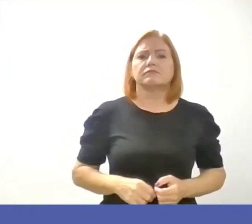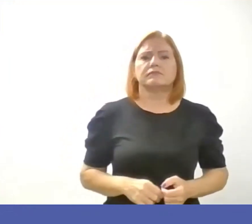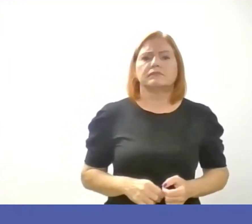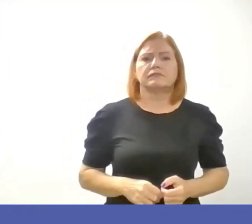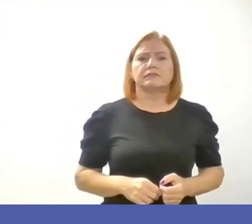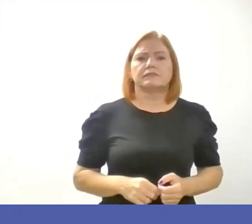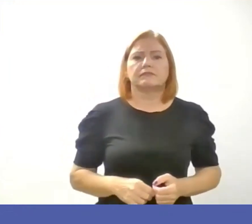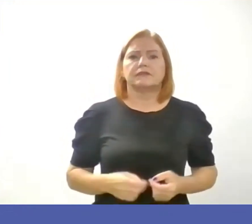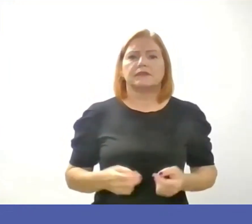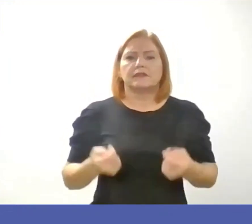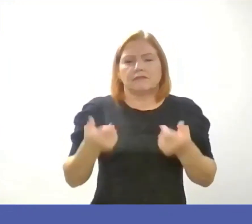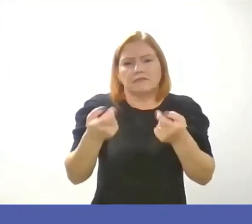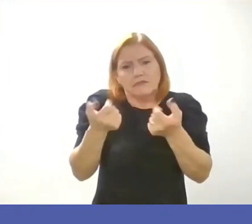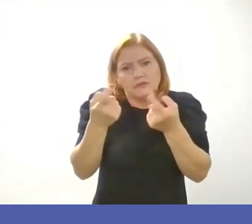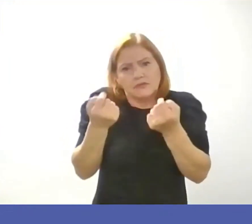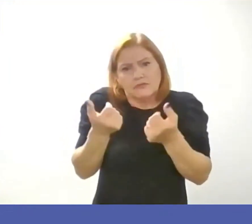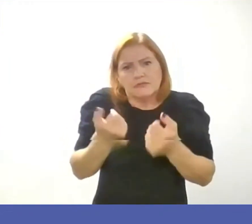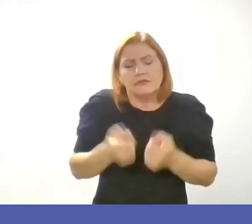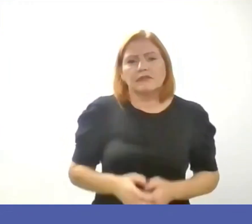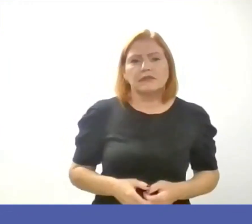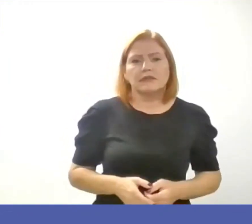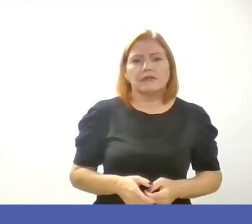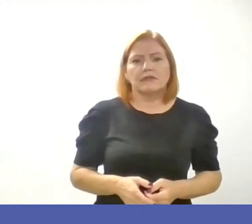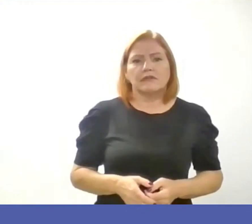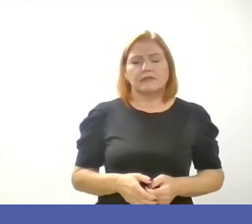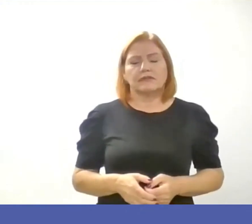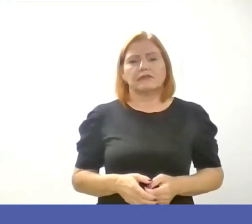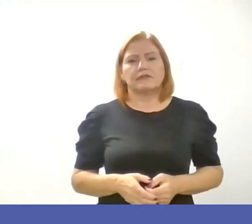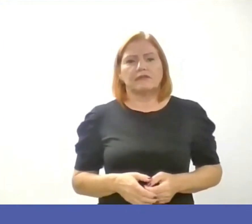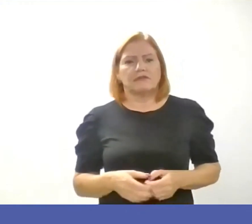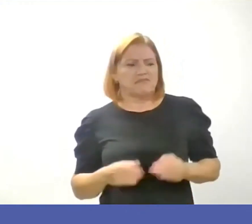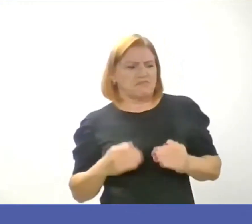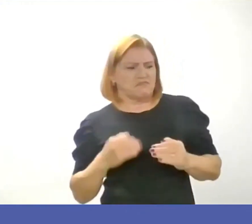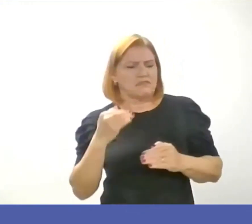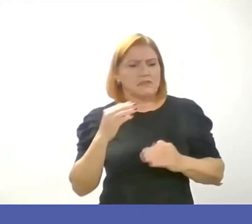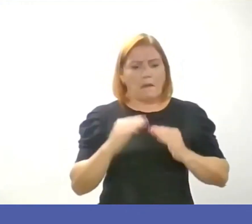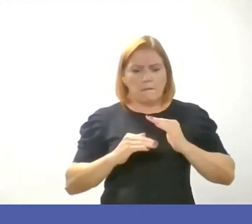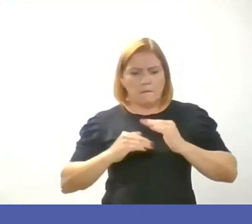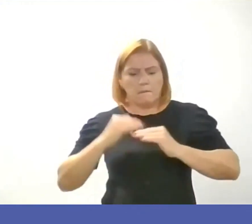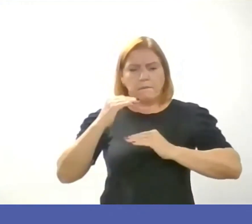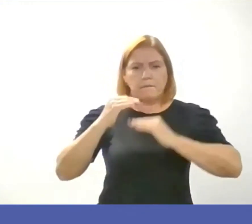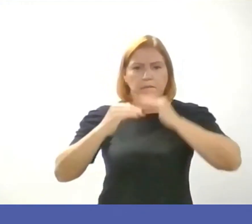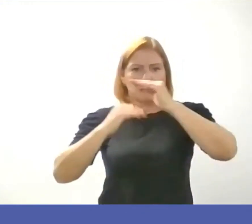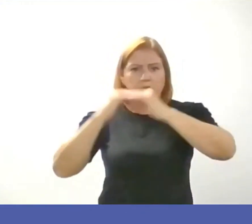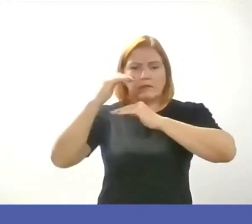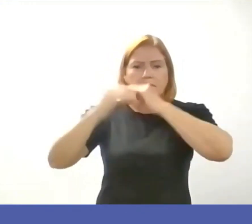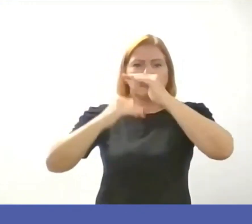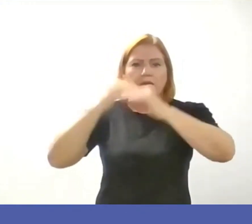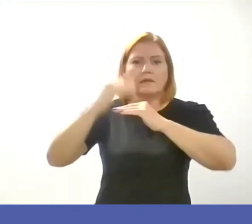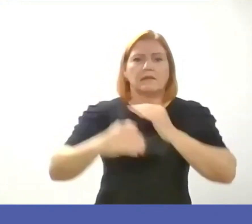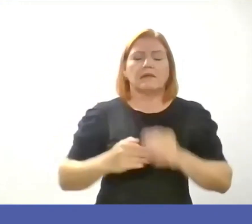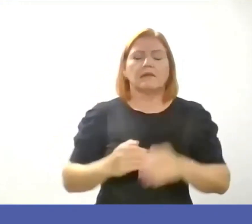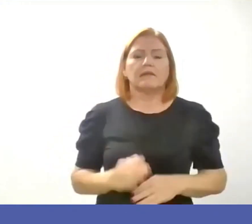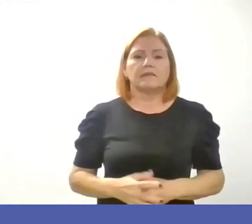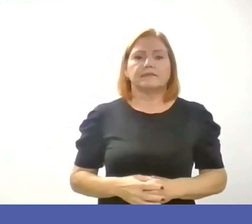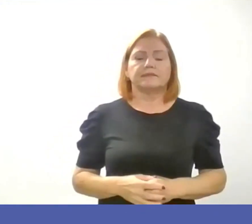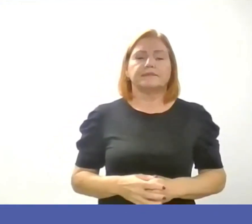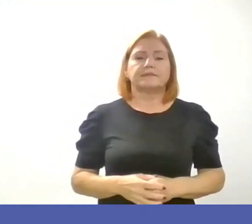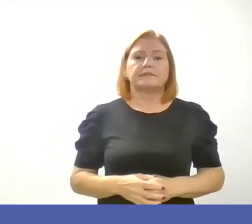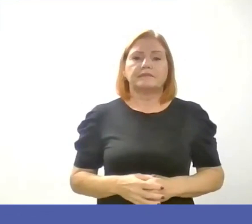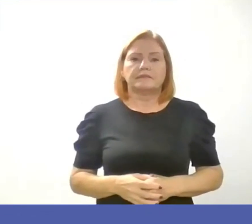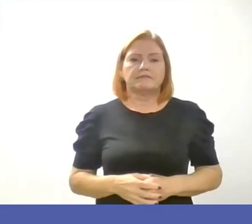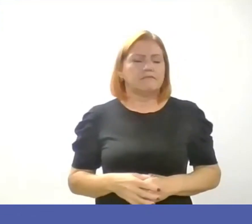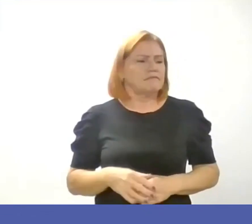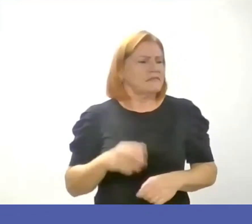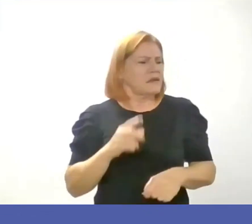Não podemos ficar, irmãos, anos após anos, na mesma cidade, mesmo número